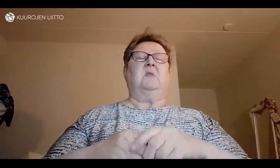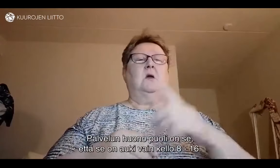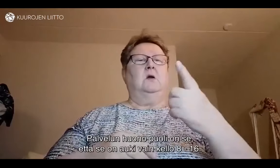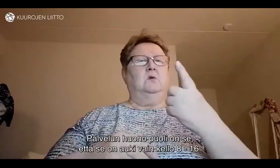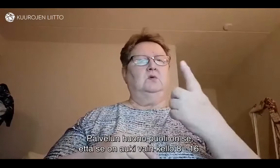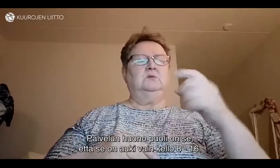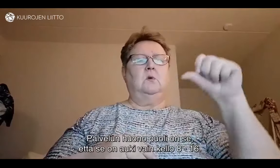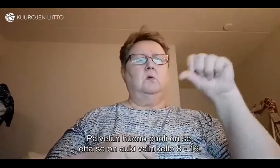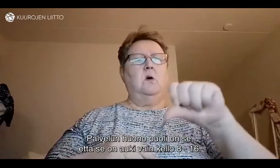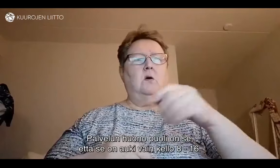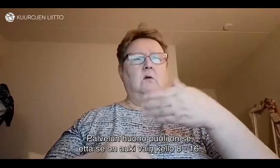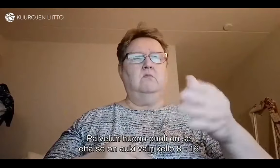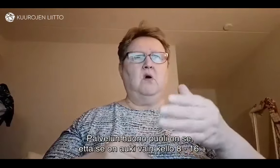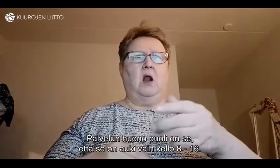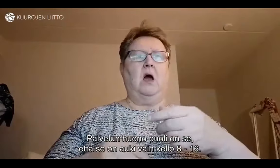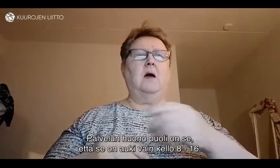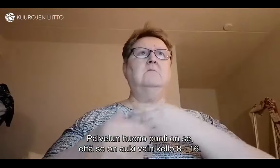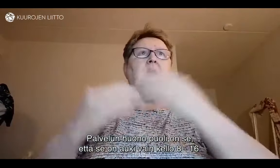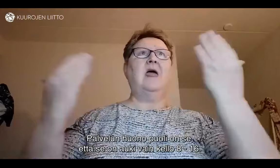ja veivät ystäväni sairaalaan.